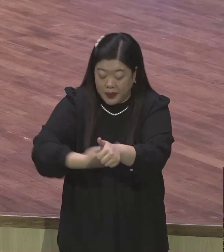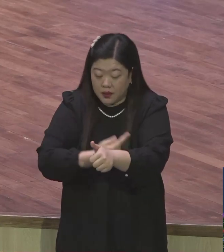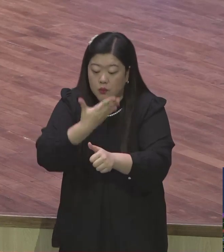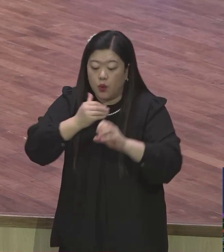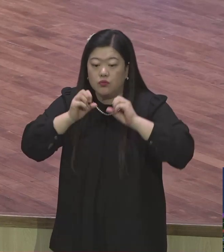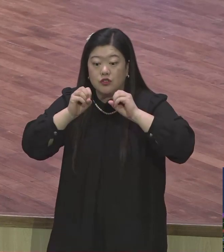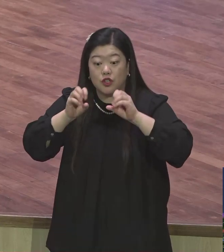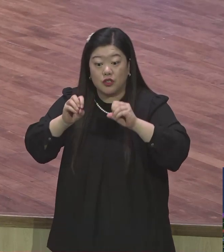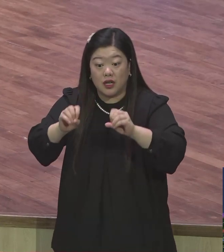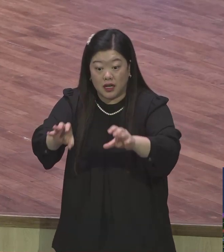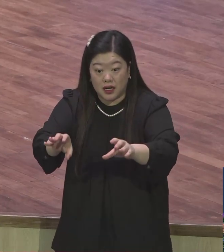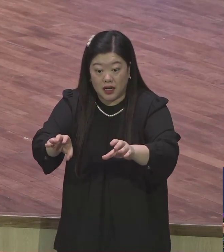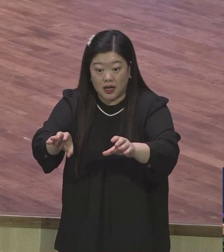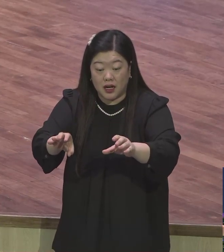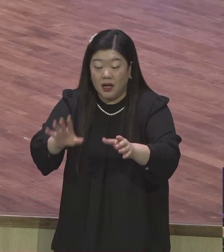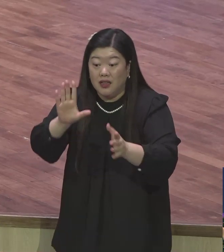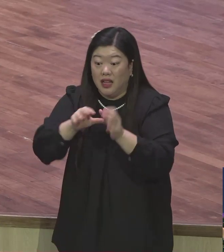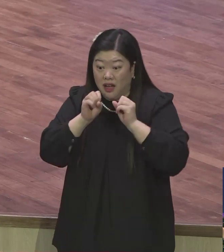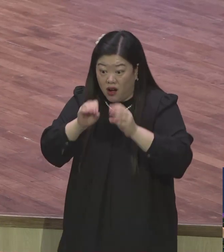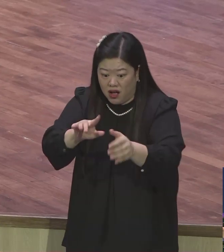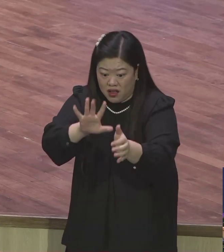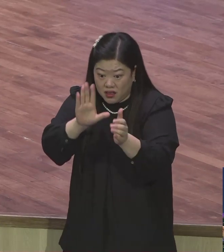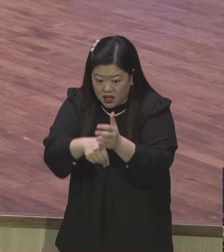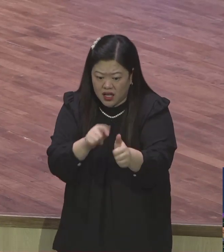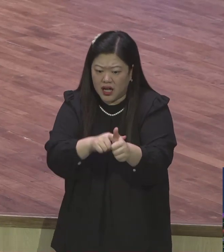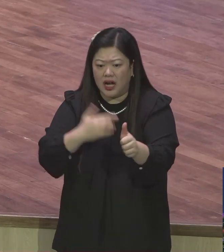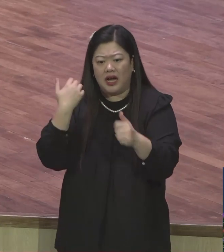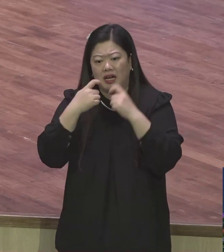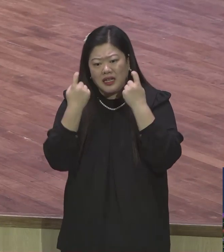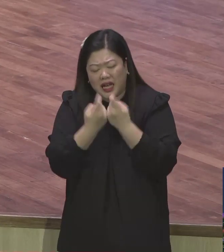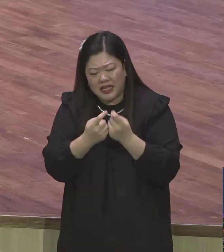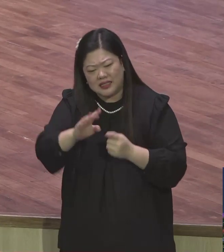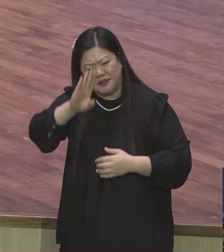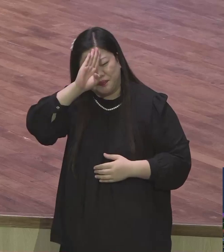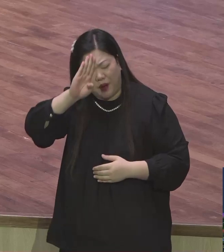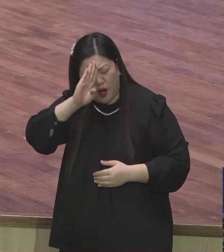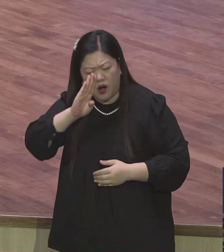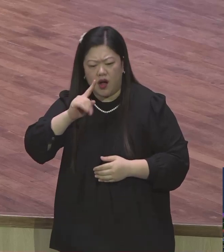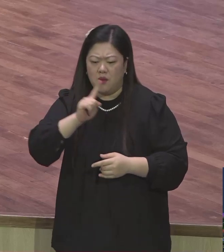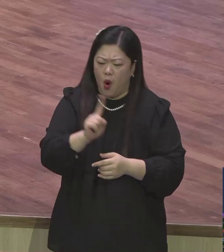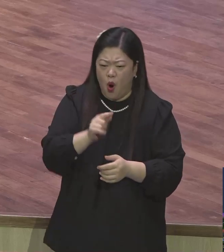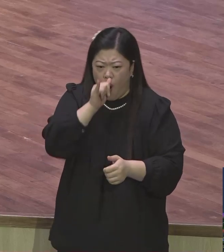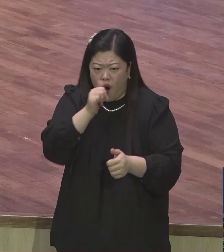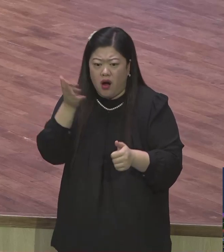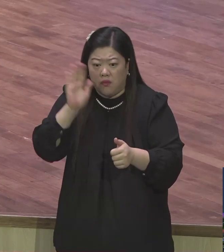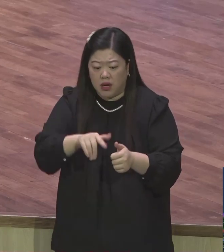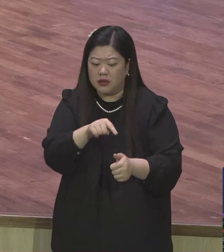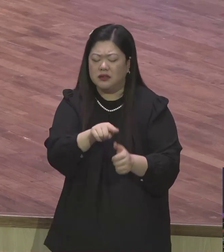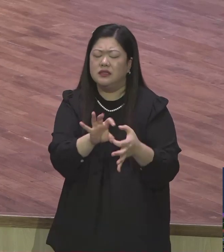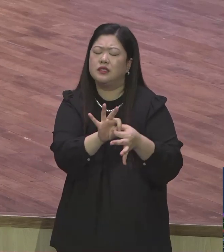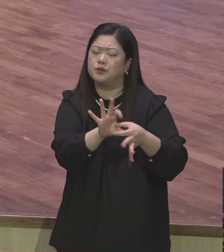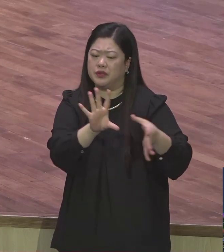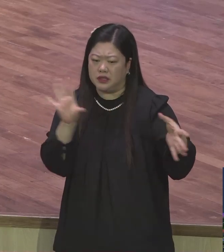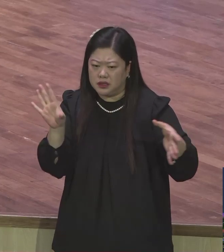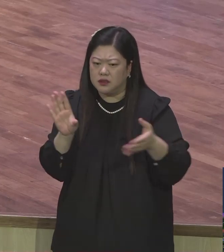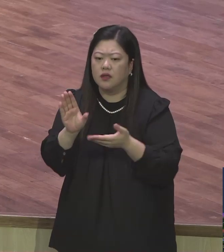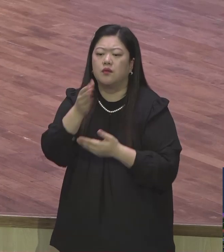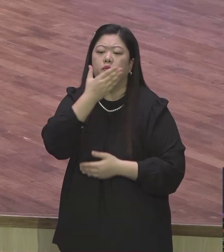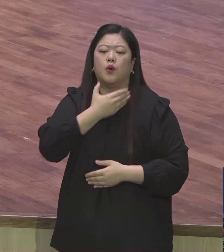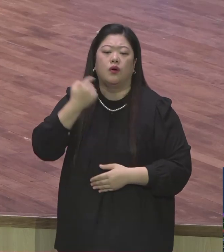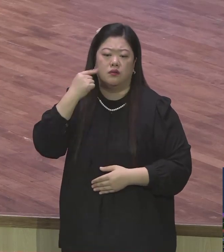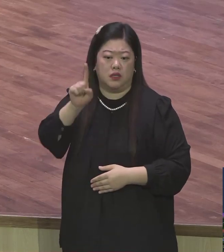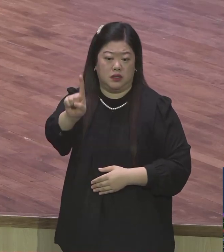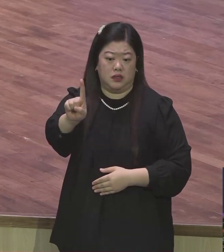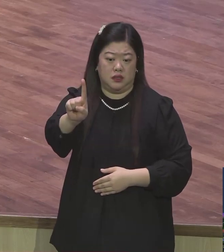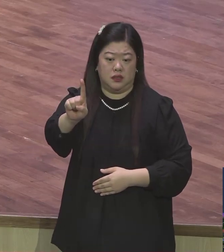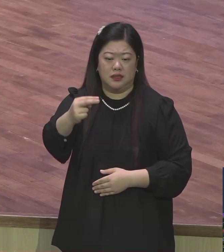어떤 인간적인 조건을 바라보지 않고. 이게 일심적인 지속입니다. 흔들리지 않는 방법입니다. 바라보지 않고